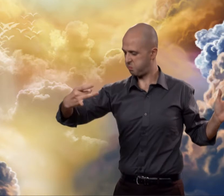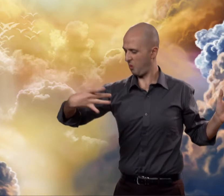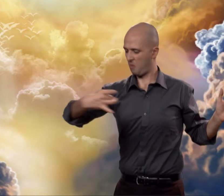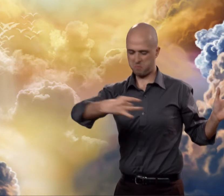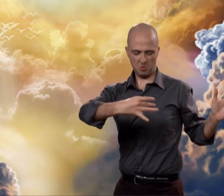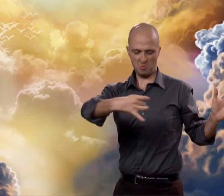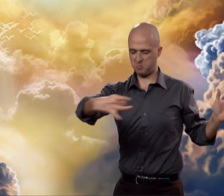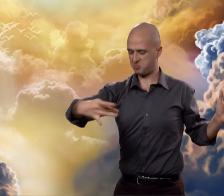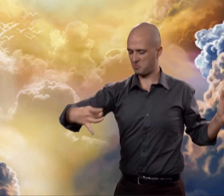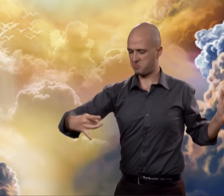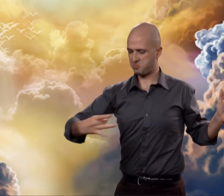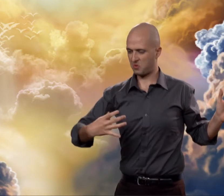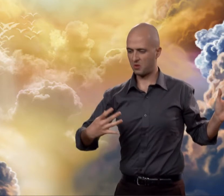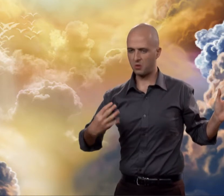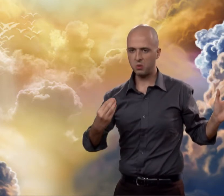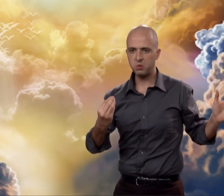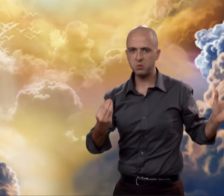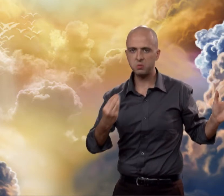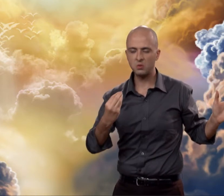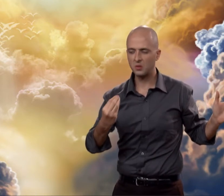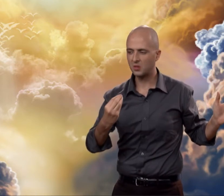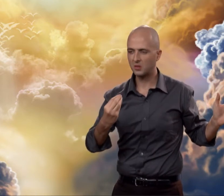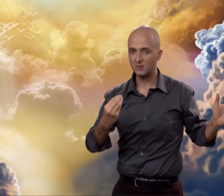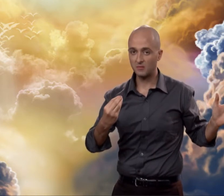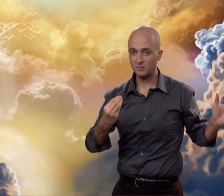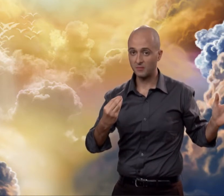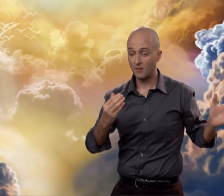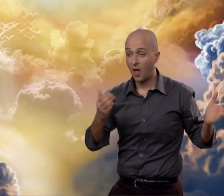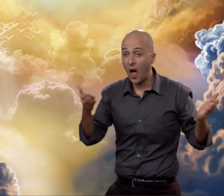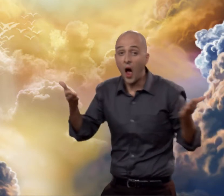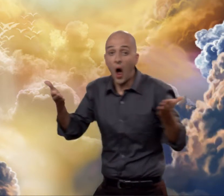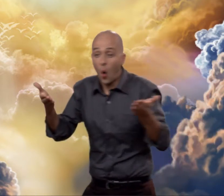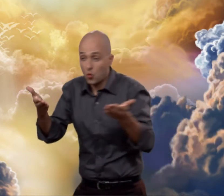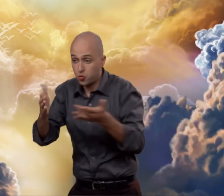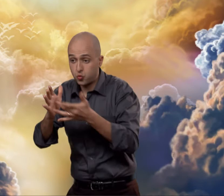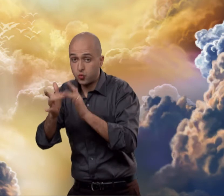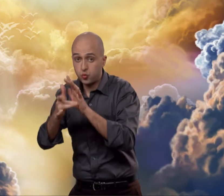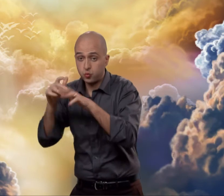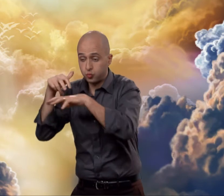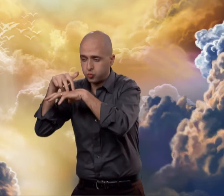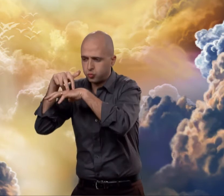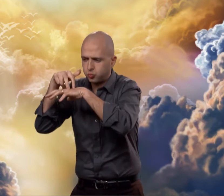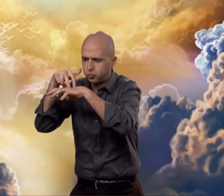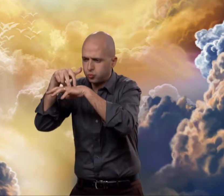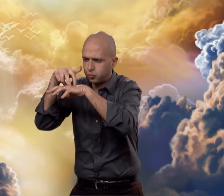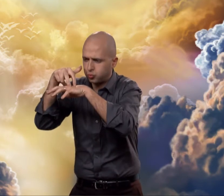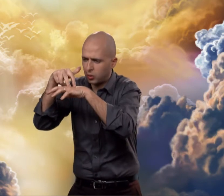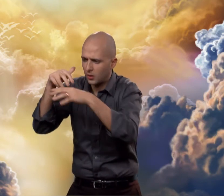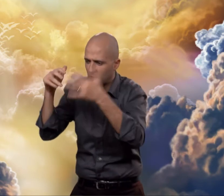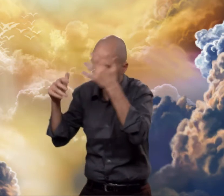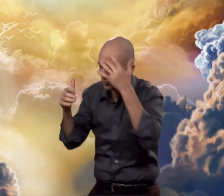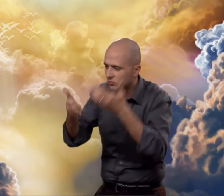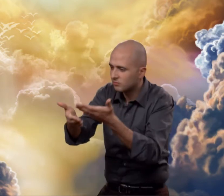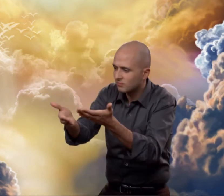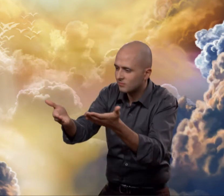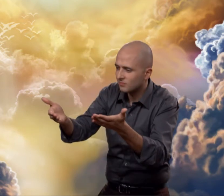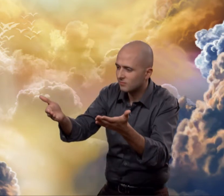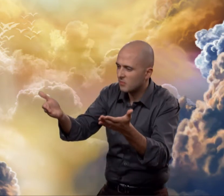não é capaz de salvar a si mesmo. Mais alto que o grito crucifica-o, crucifica-o, que ecoou por toda